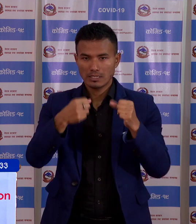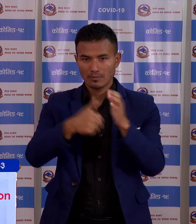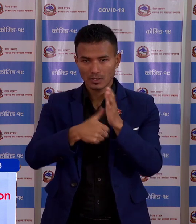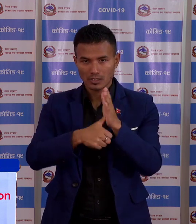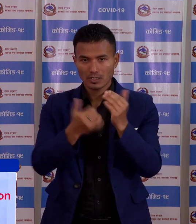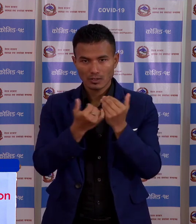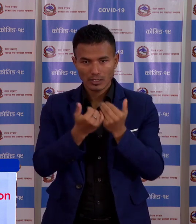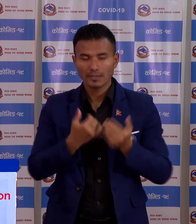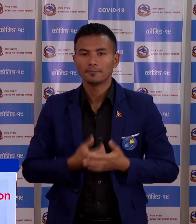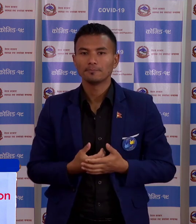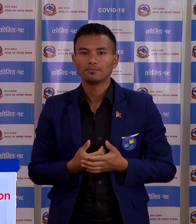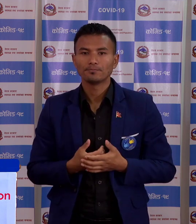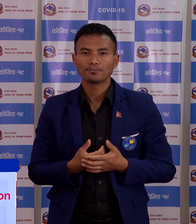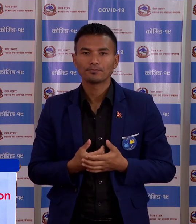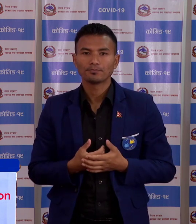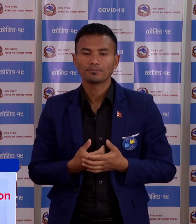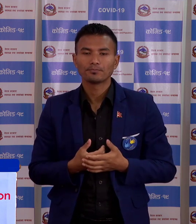परिक्षेन गर्ने कुरा